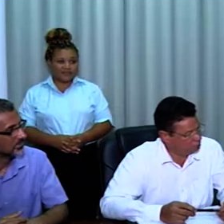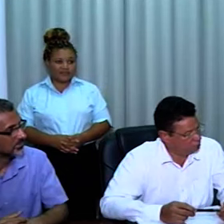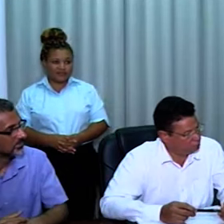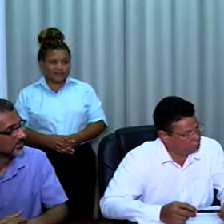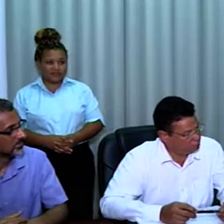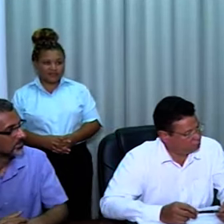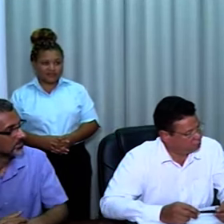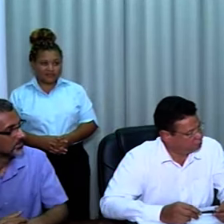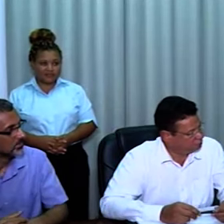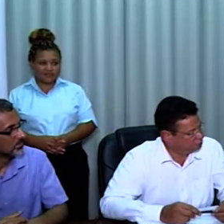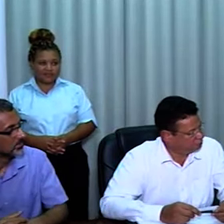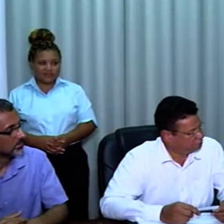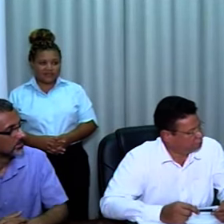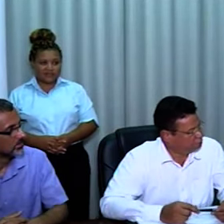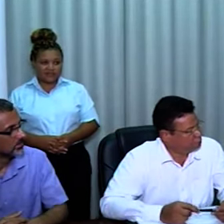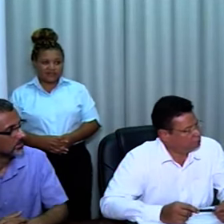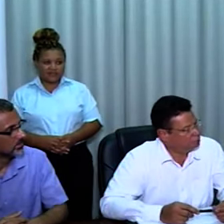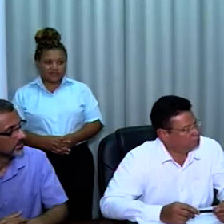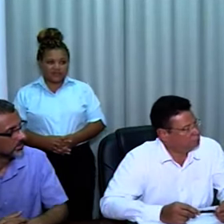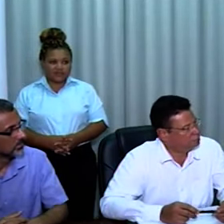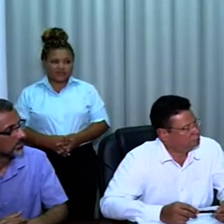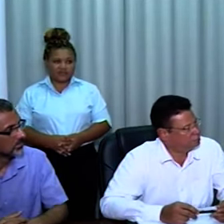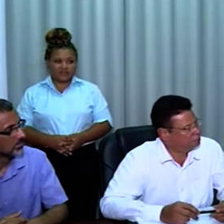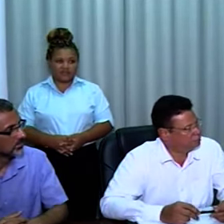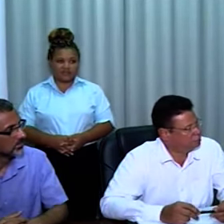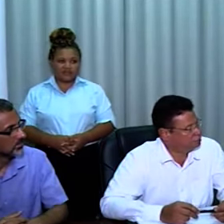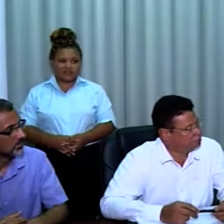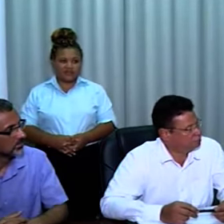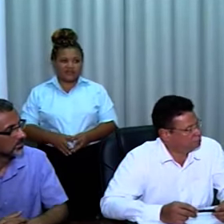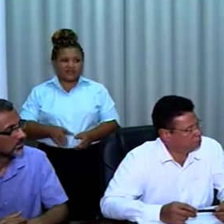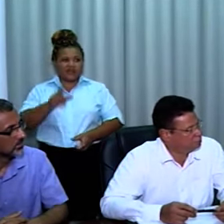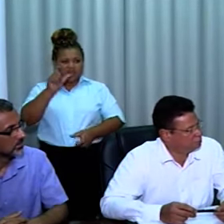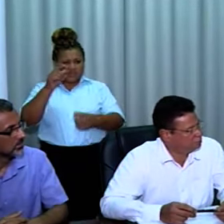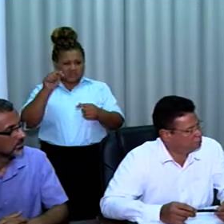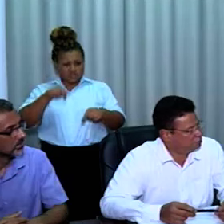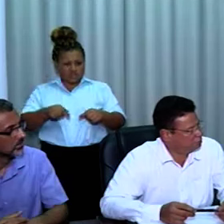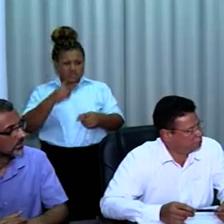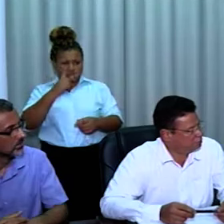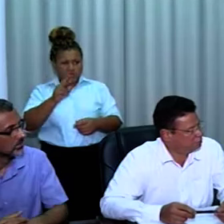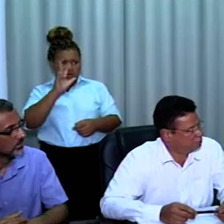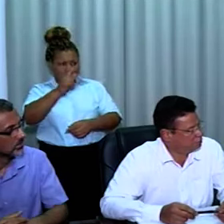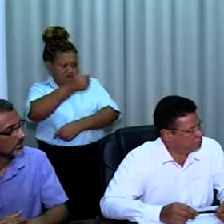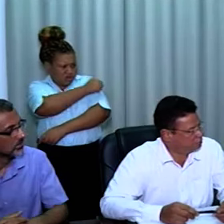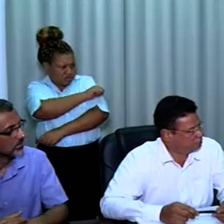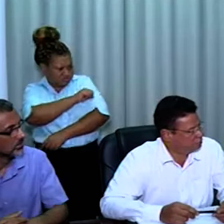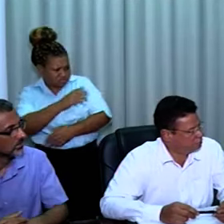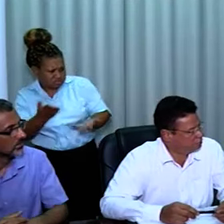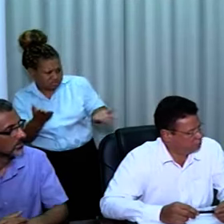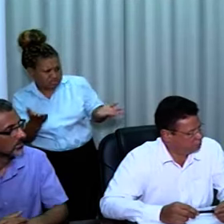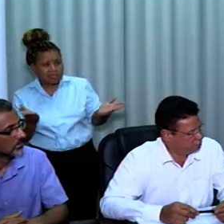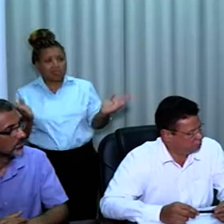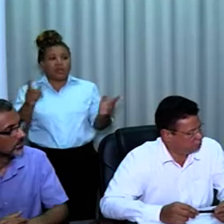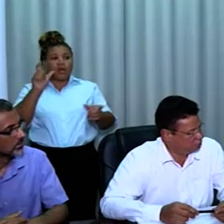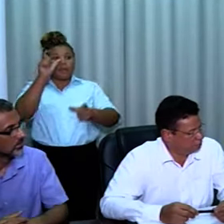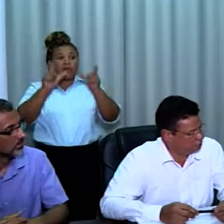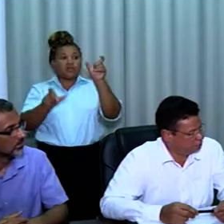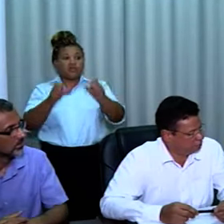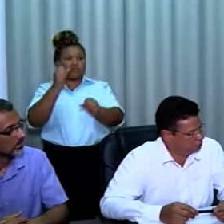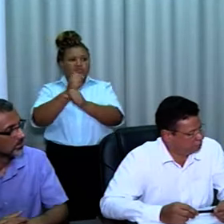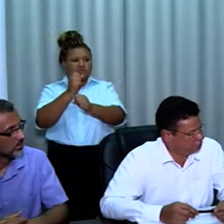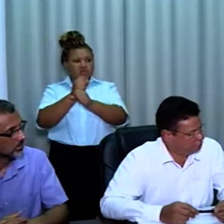Ça l'impacte par l'impact économique. Par exemple, quand nous disons la vraie mettre ça dans votre note, tout si long de